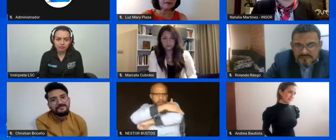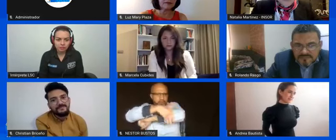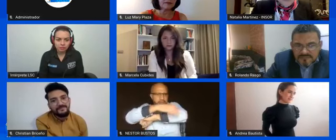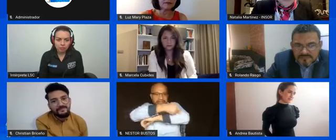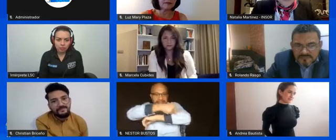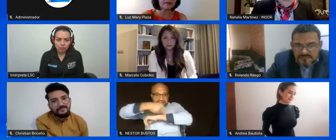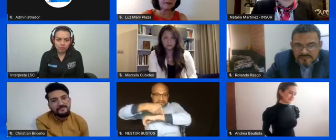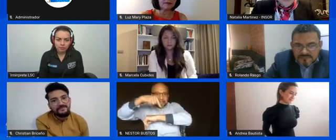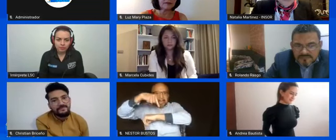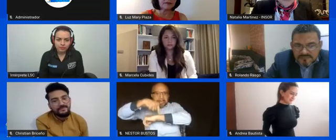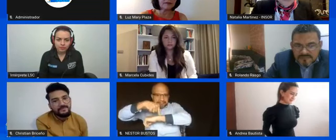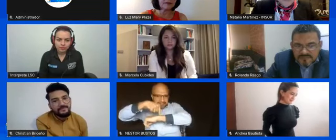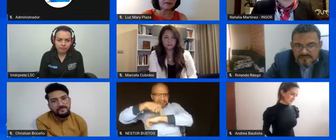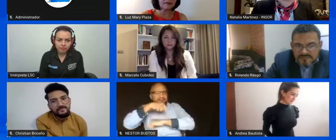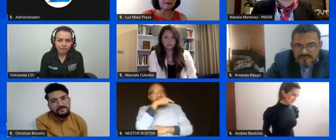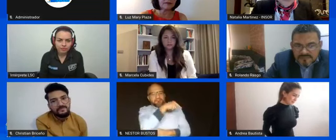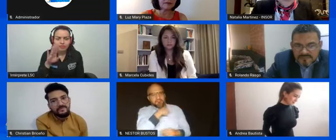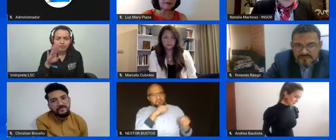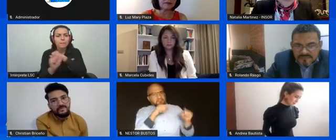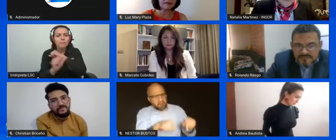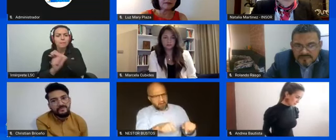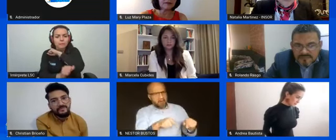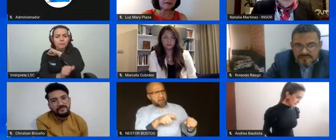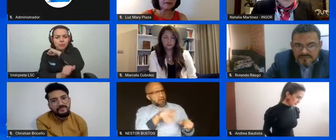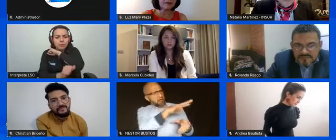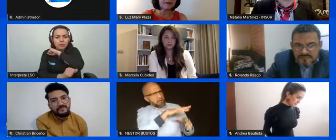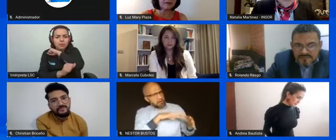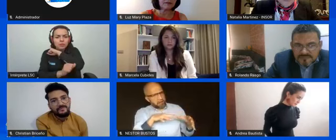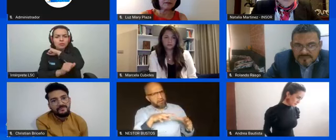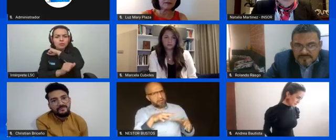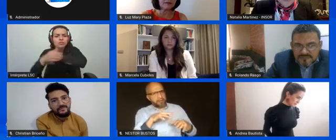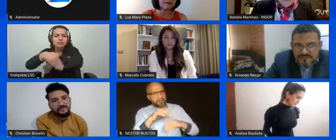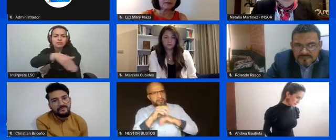que era como en la Boyacá.